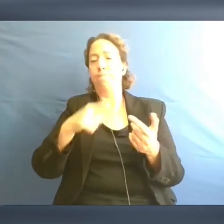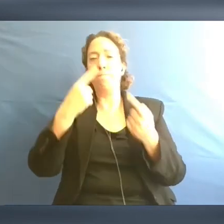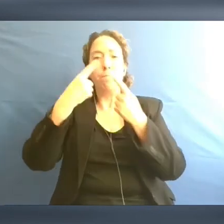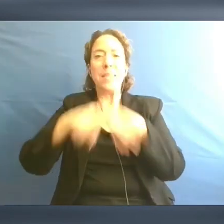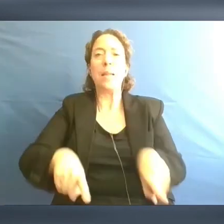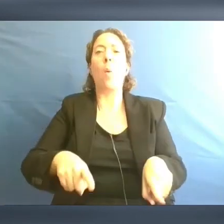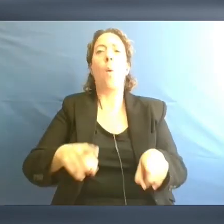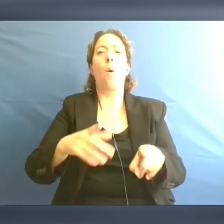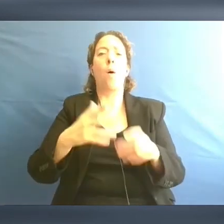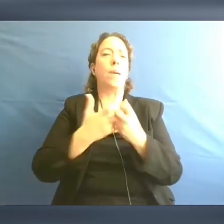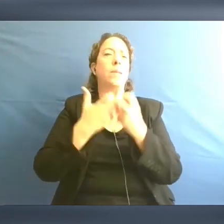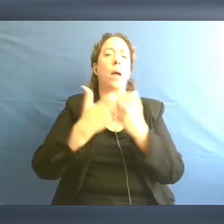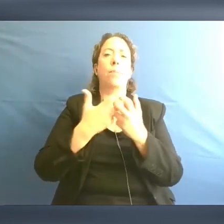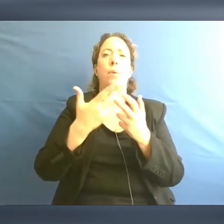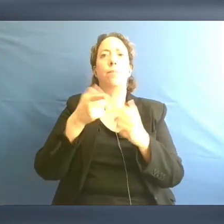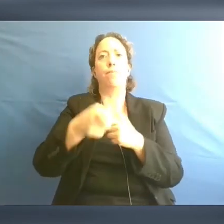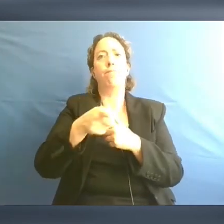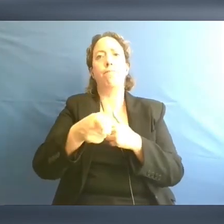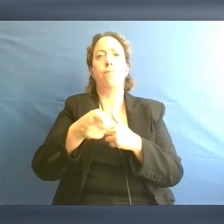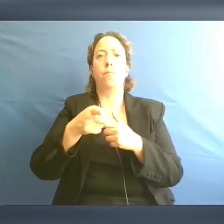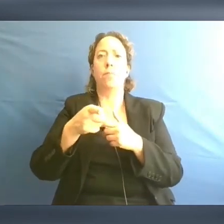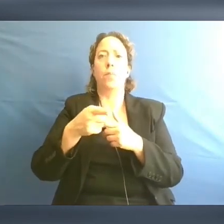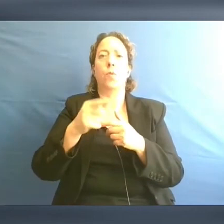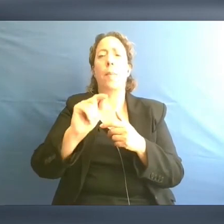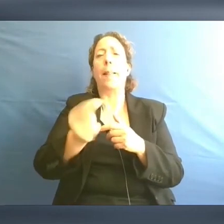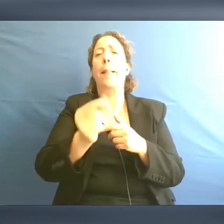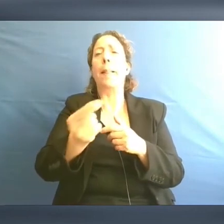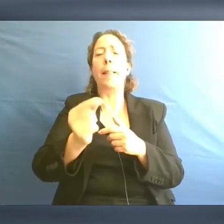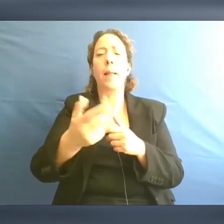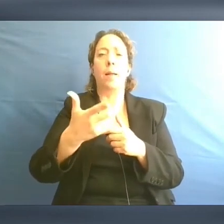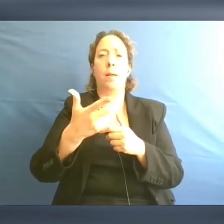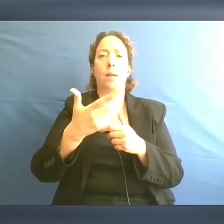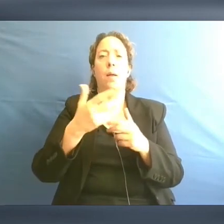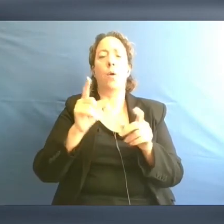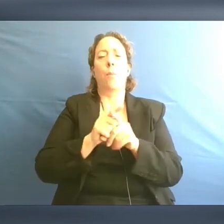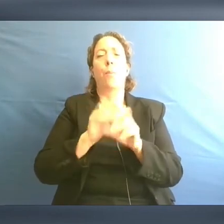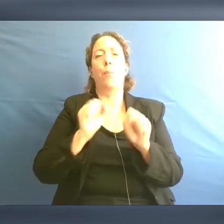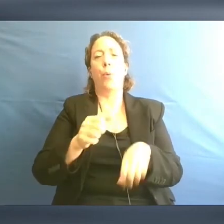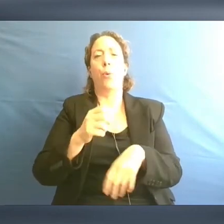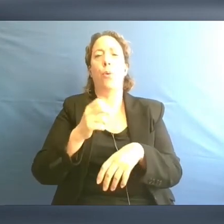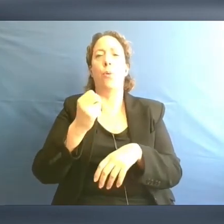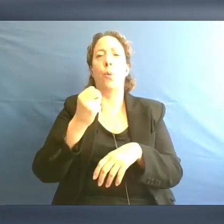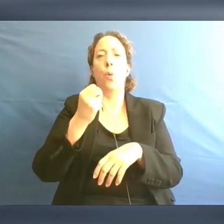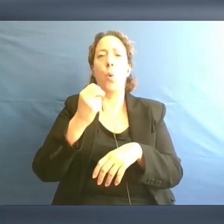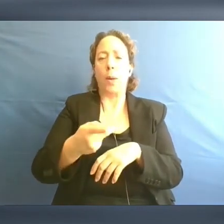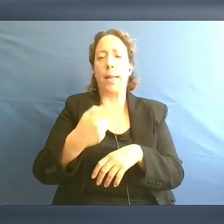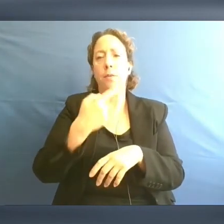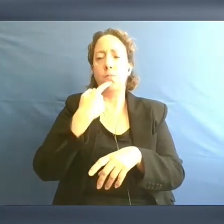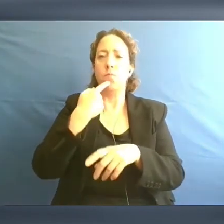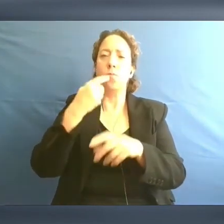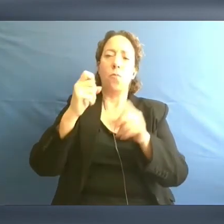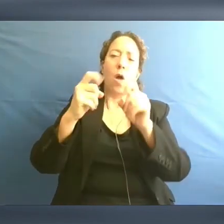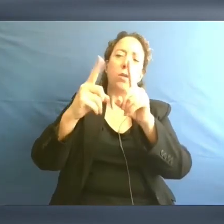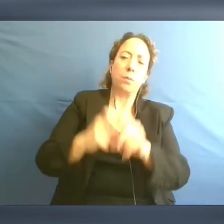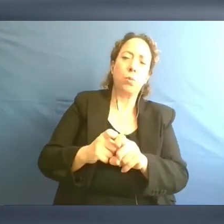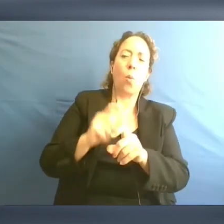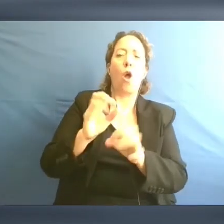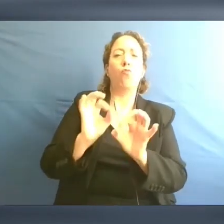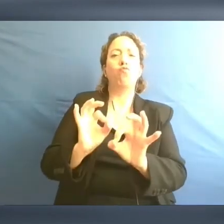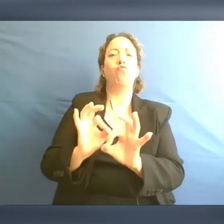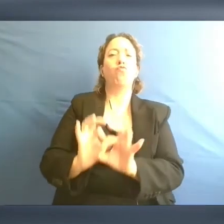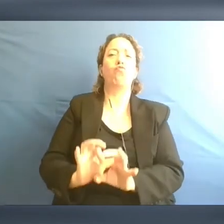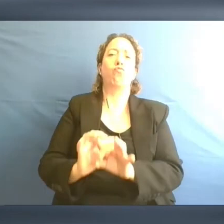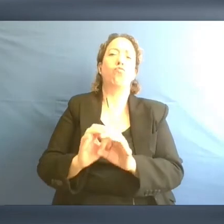sur un point assez petit et où on puisse dire oui, effectivement, c'est raisonnablement descriptif,